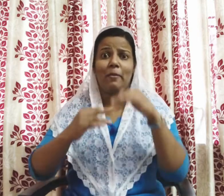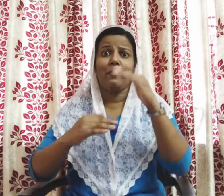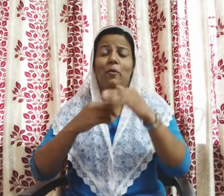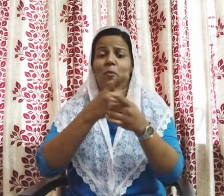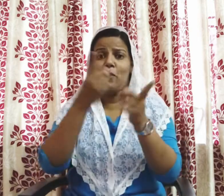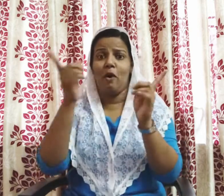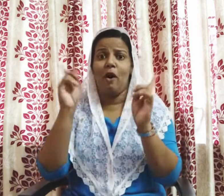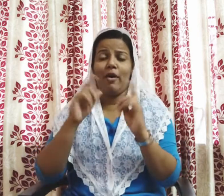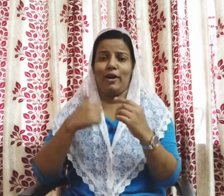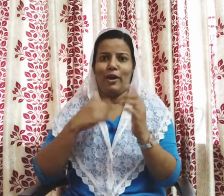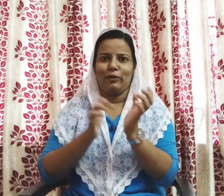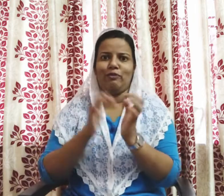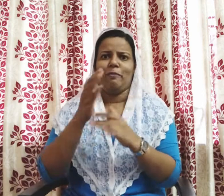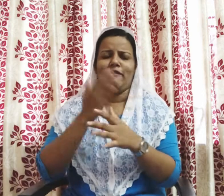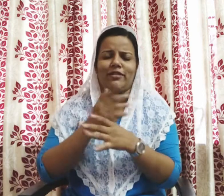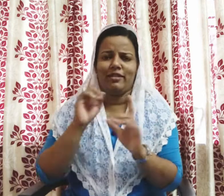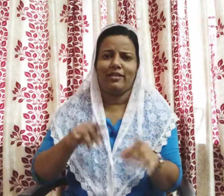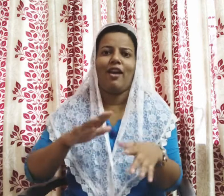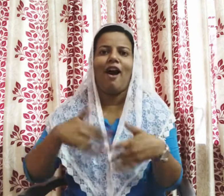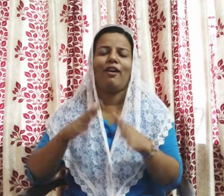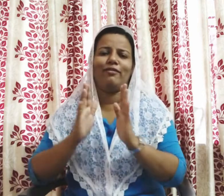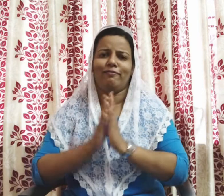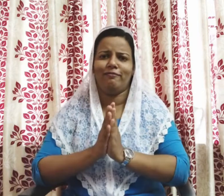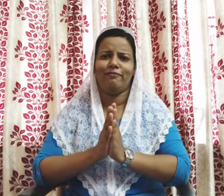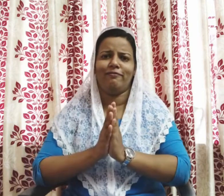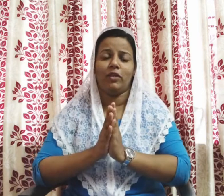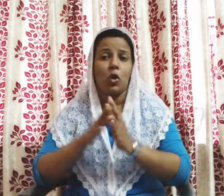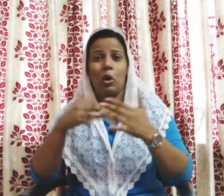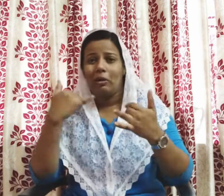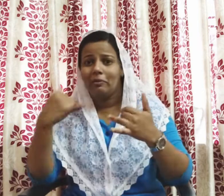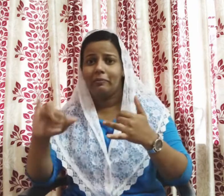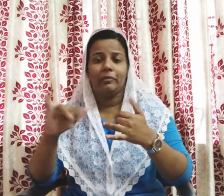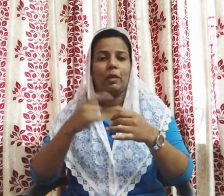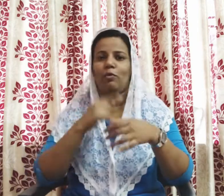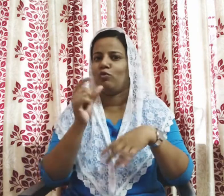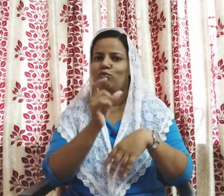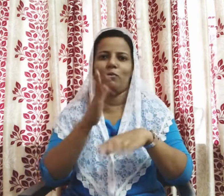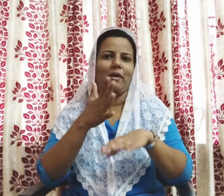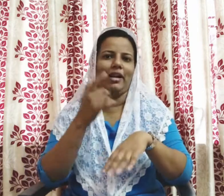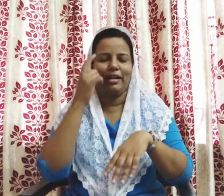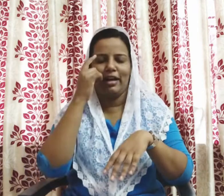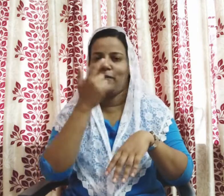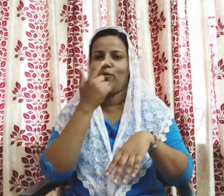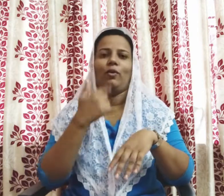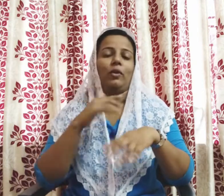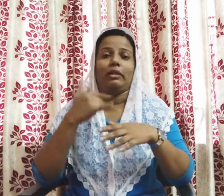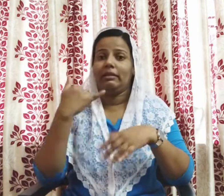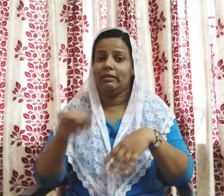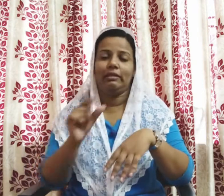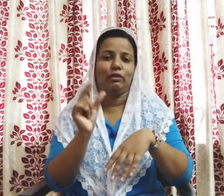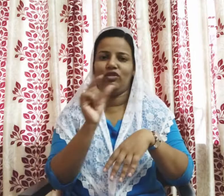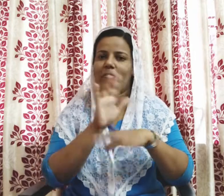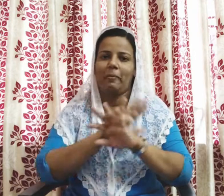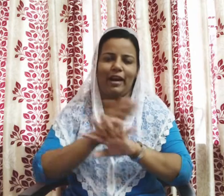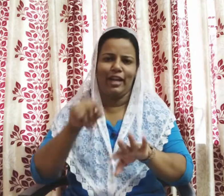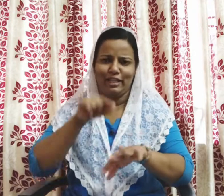സാക്ഷിയാകുവാൻ ഈ അവയവങ്ങളെ ഉപയോഗിച്ചാട്ടെ. എന്നിട്ട് ഇതെടുത്ത് വേണ്ടാത്ത ആവശ്യങ്ങൾക്ക് ഉപയോഗിക്കാതെ പരിശുദ്ധാത്മാവിന് വിട്ടുകൊടുക്കുക. ഈ